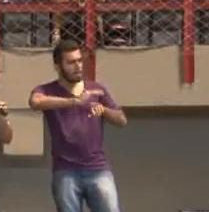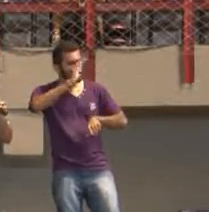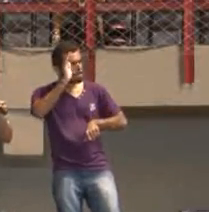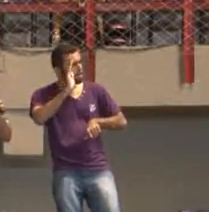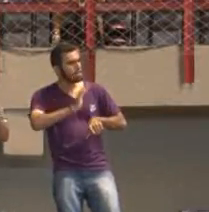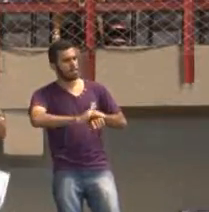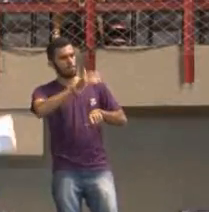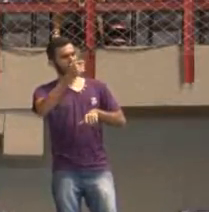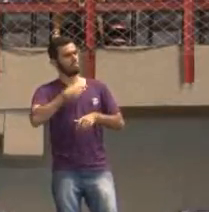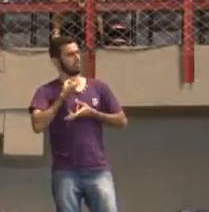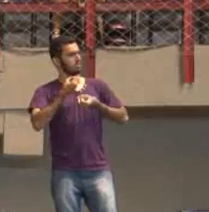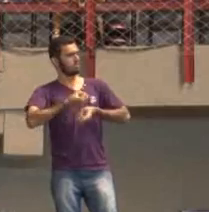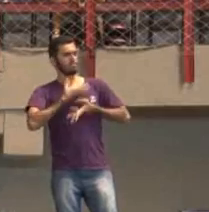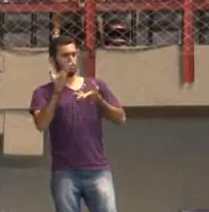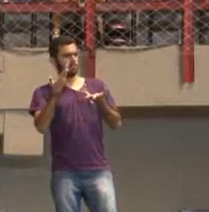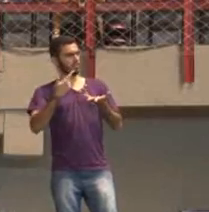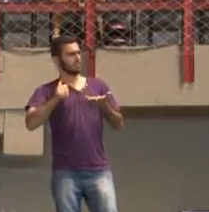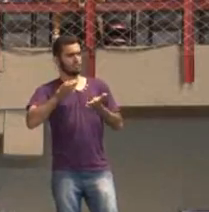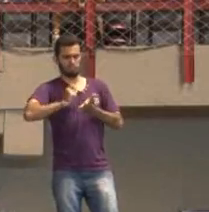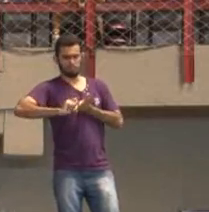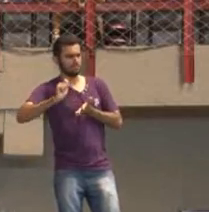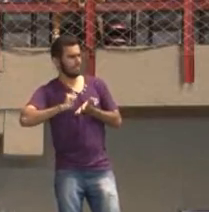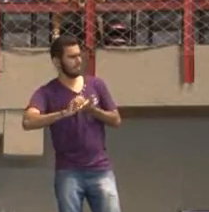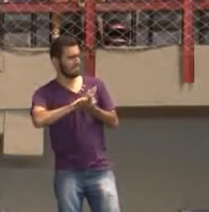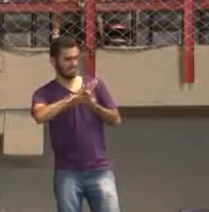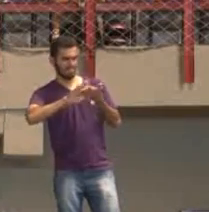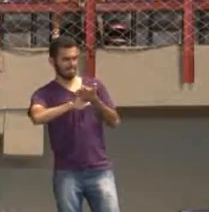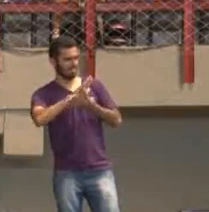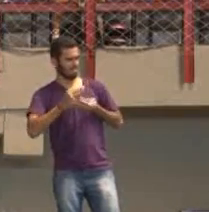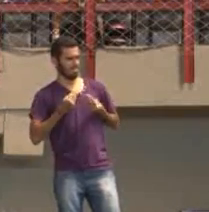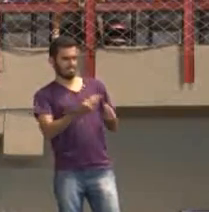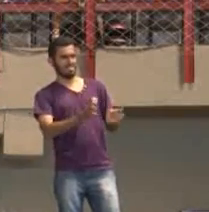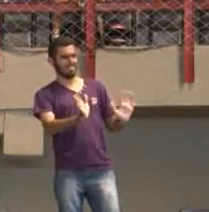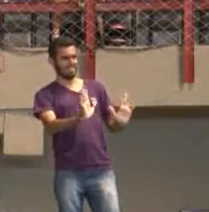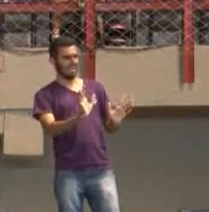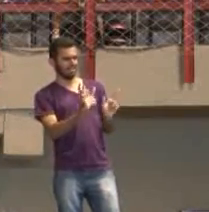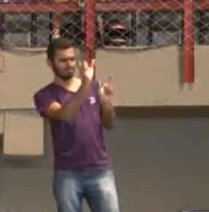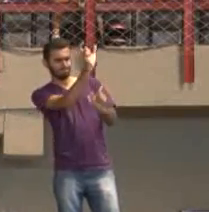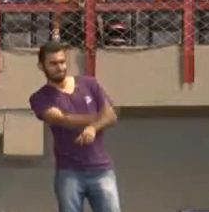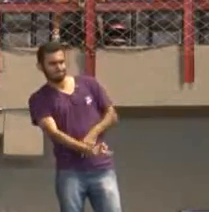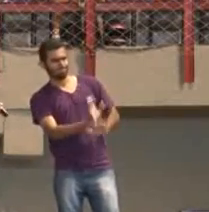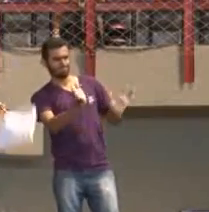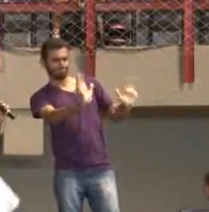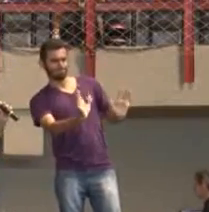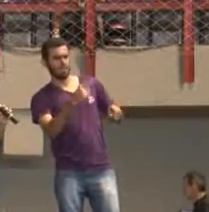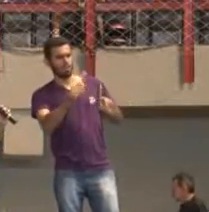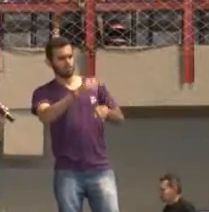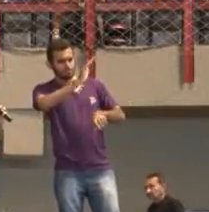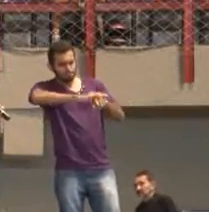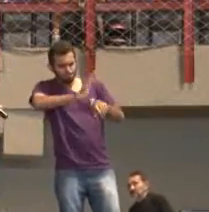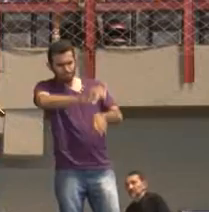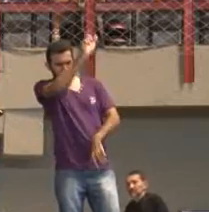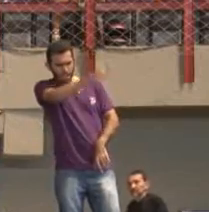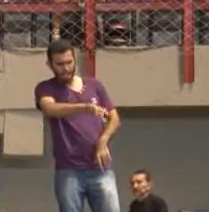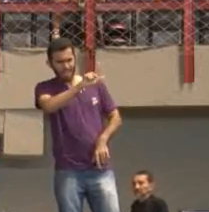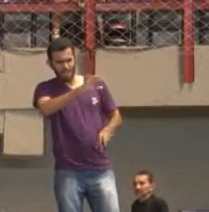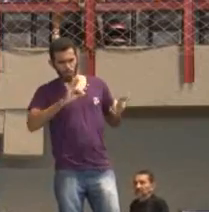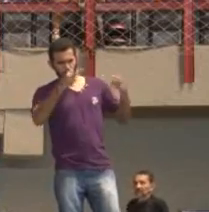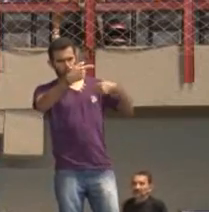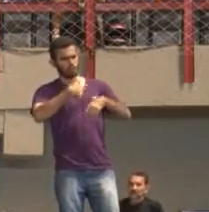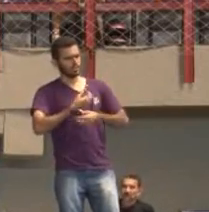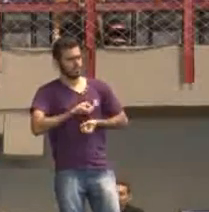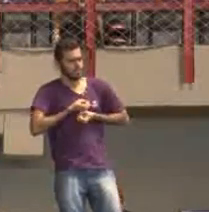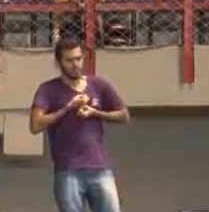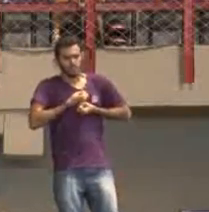poesia. Não vou escrever nada para você, nem sobre você, porque você sozinha já é o que eu quero